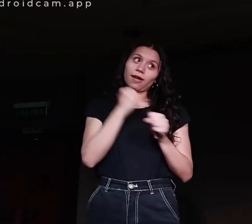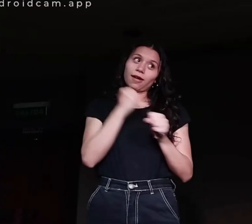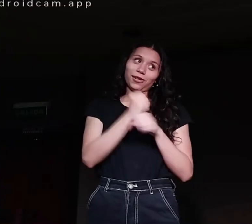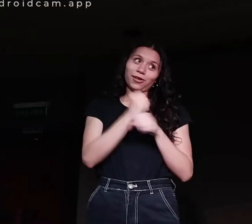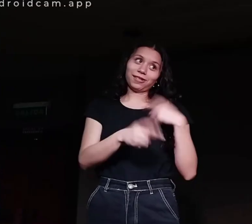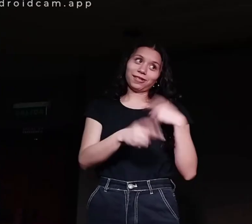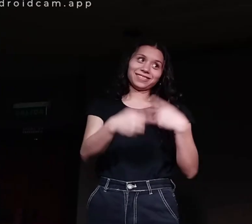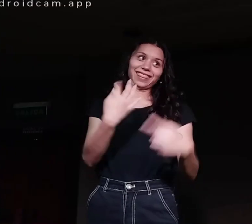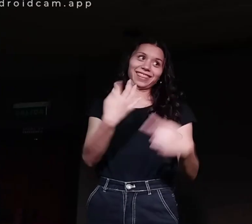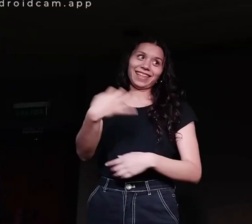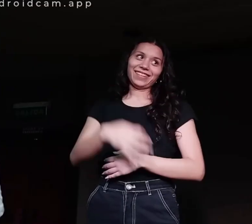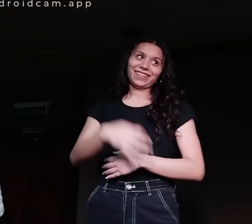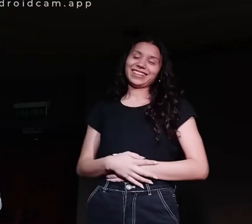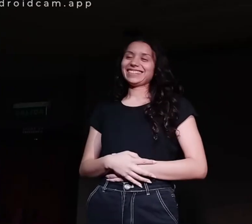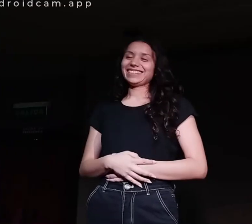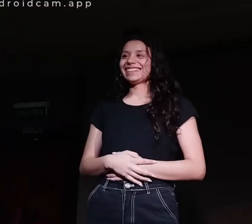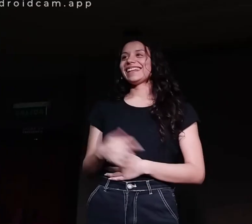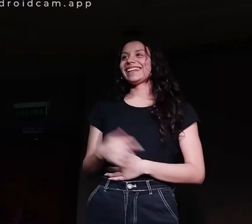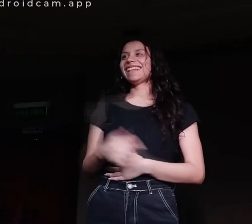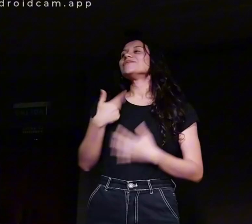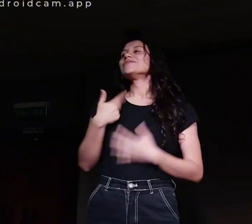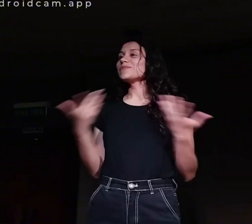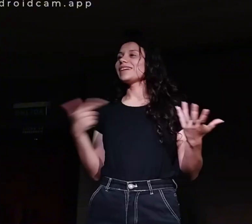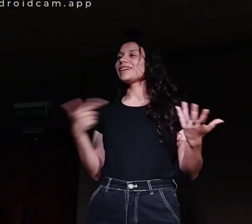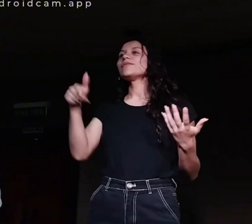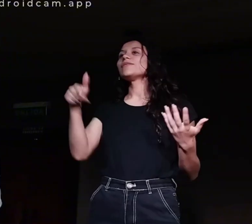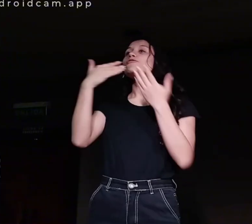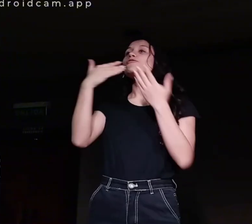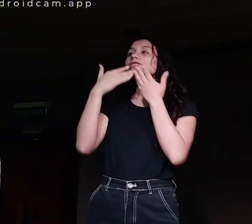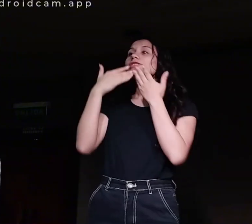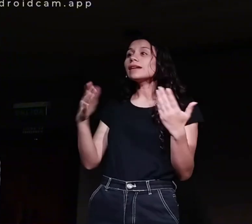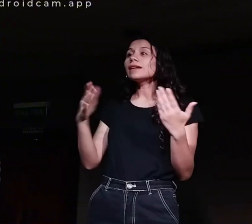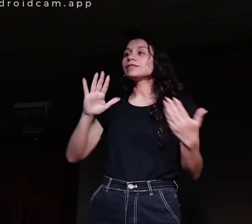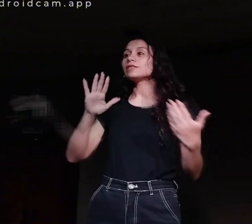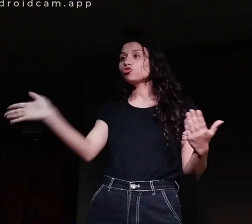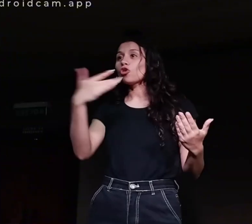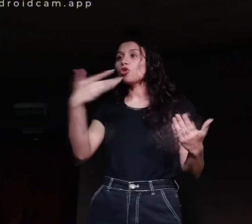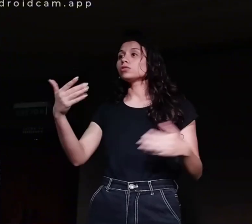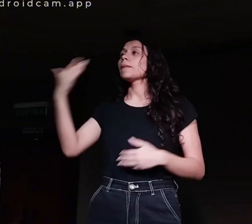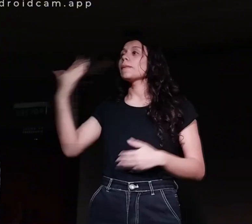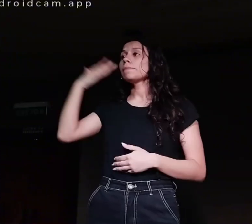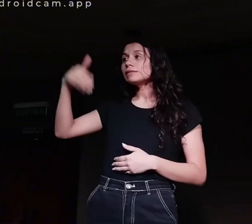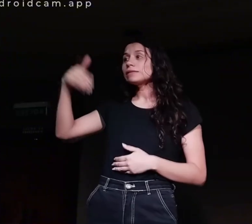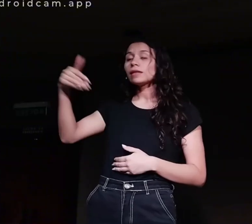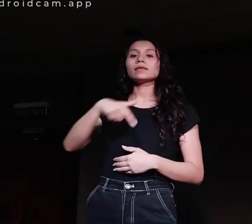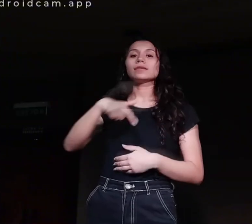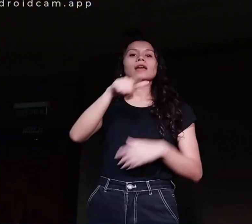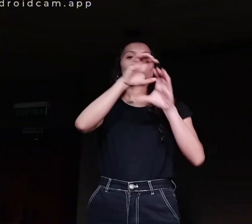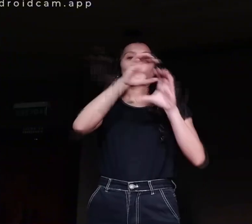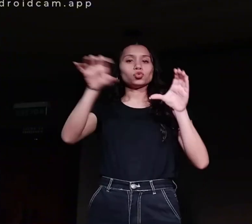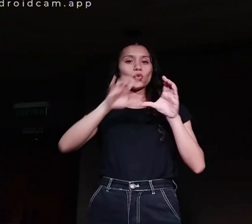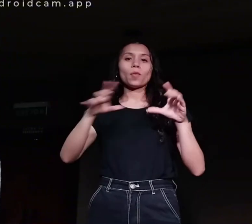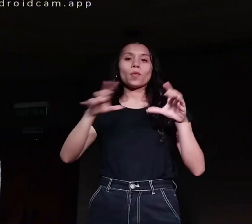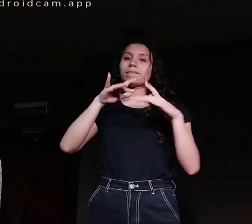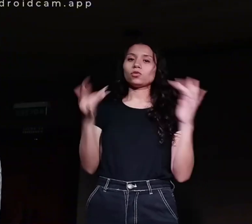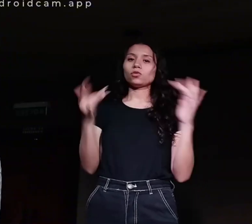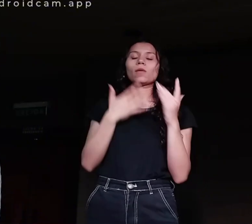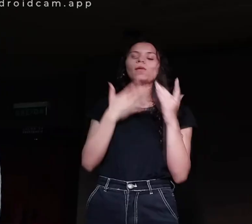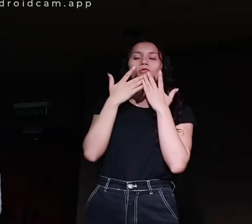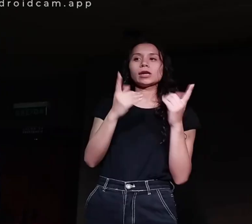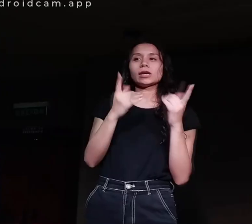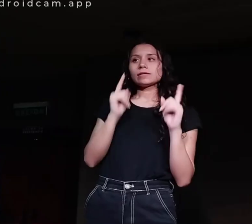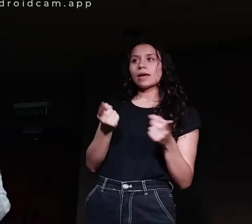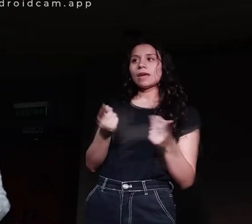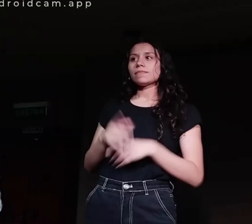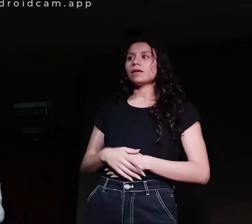Pero bueno, muchísimas gracias a todos los presentes, a la gente que está en el Zoom también. Muchas gracias por